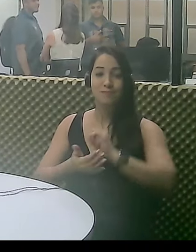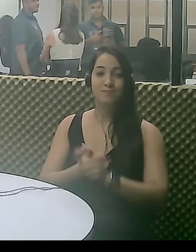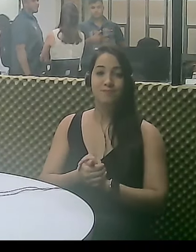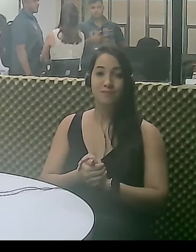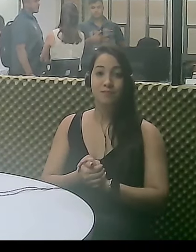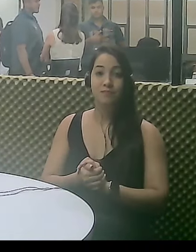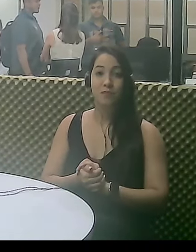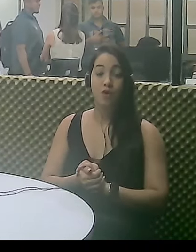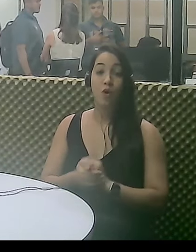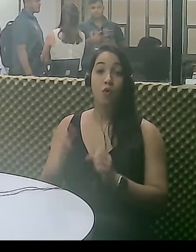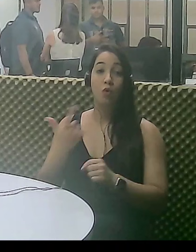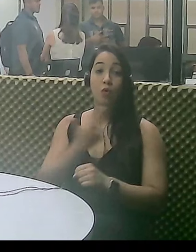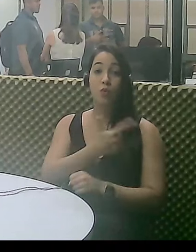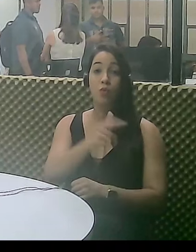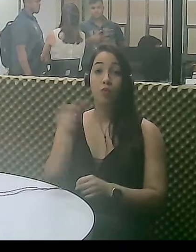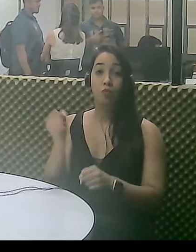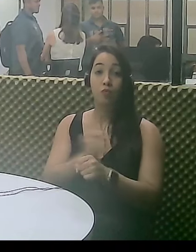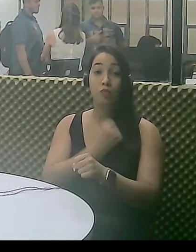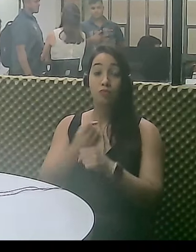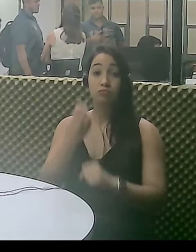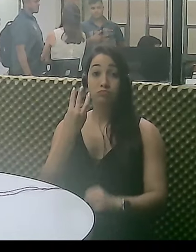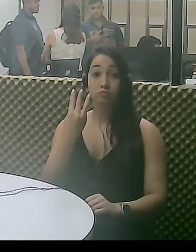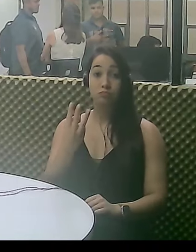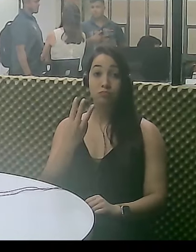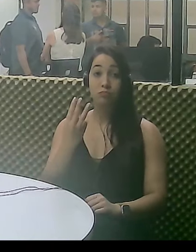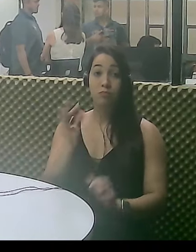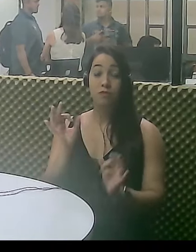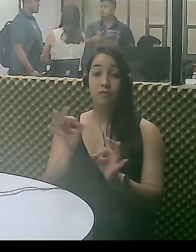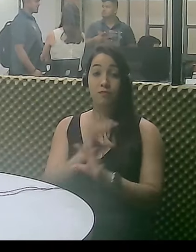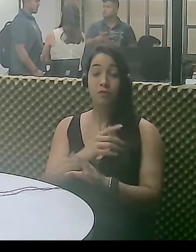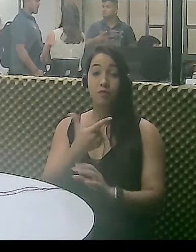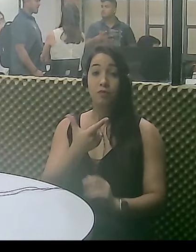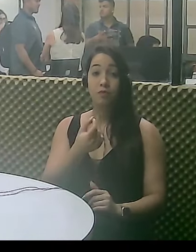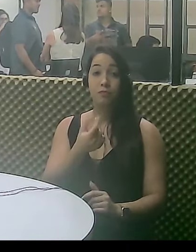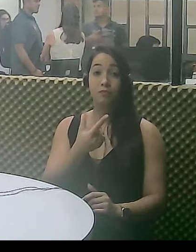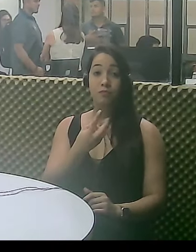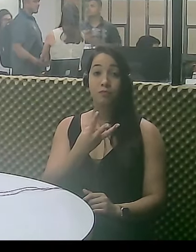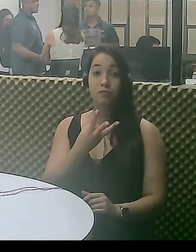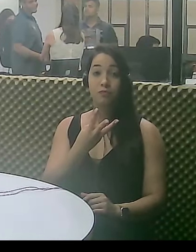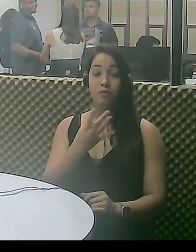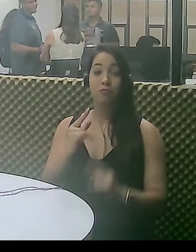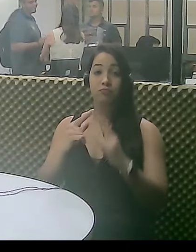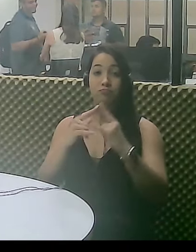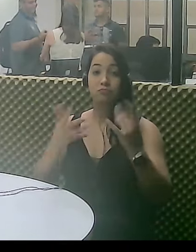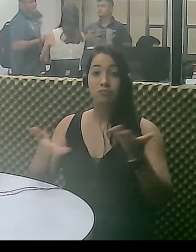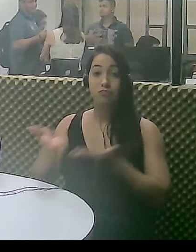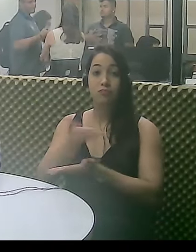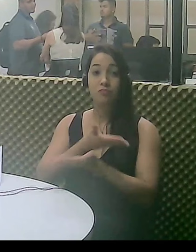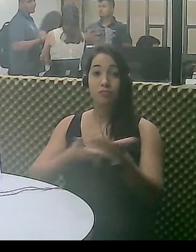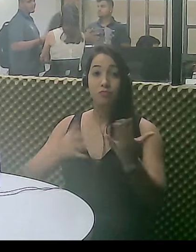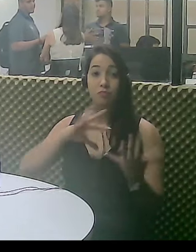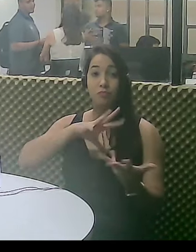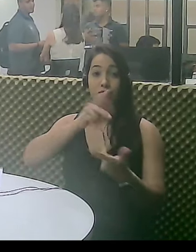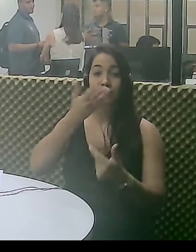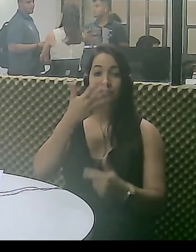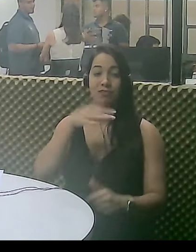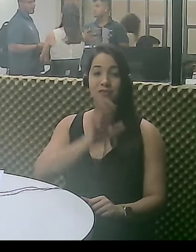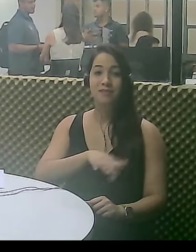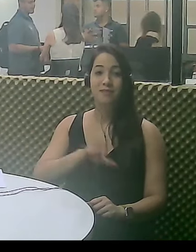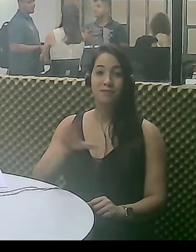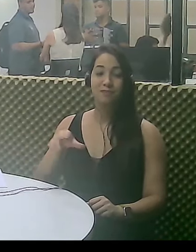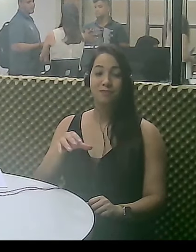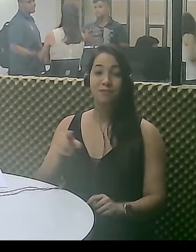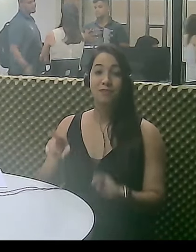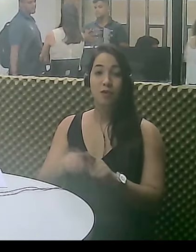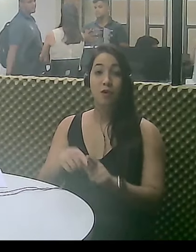As outras três obras, também concluídas em 2023, são um quiosque de convivência do mundo da criança e